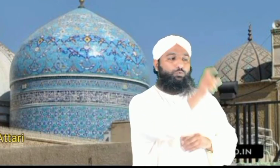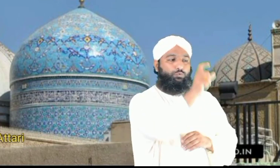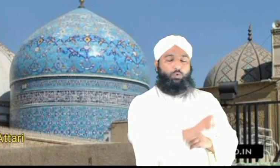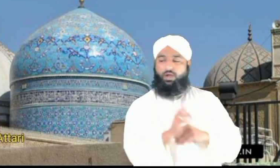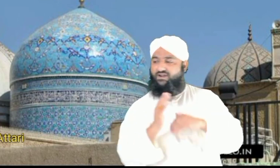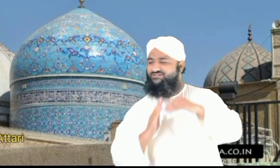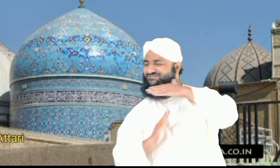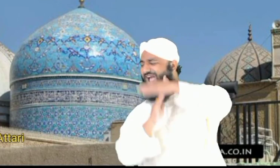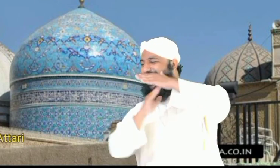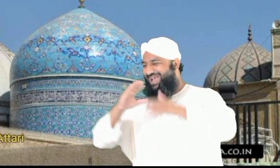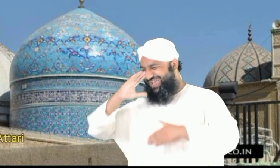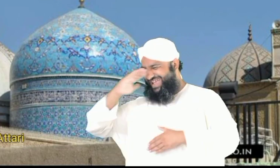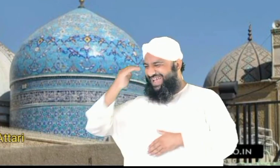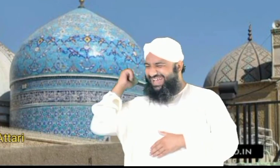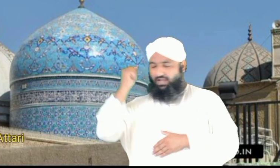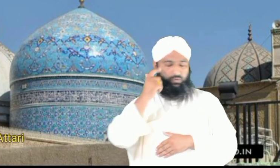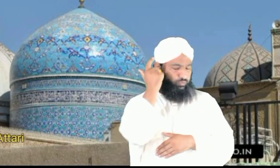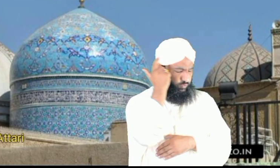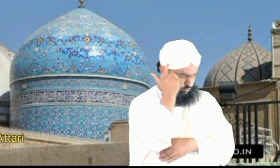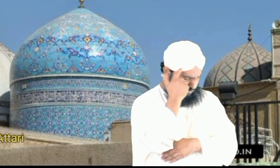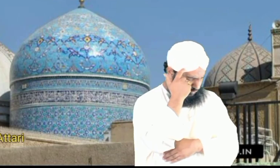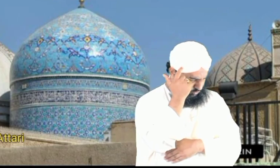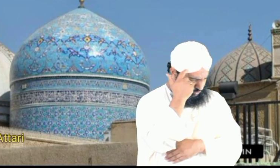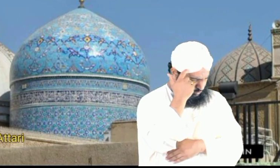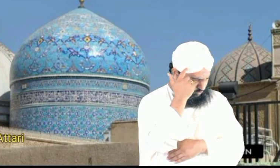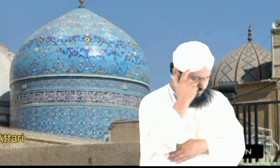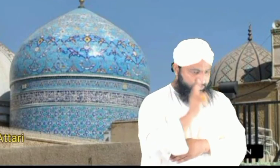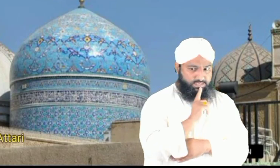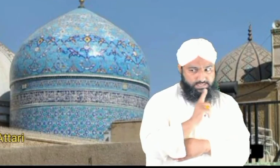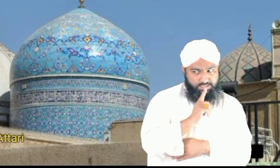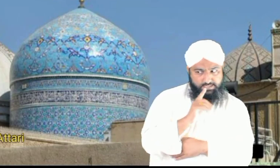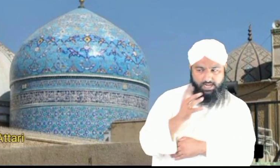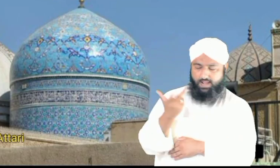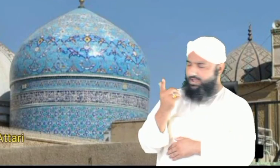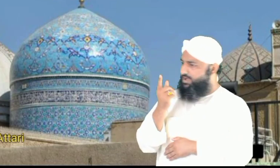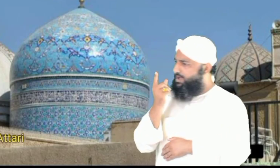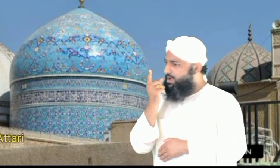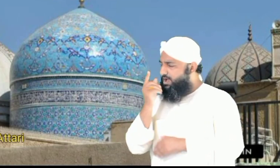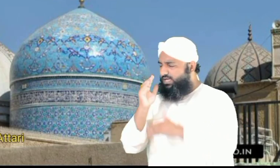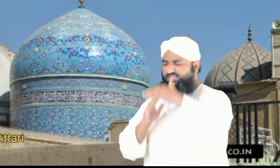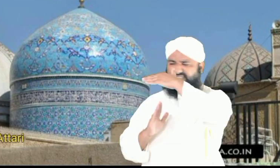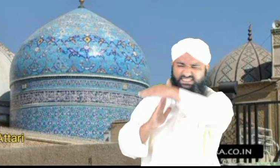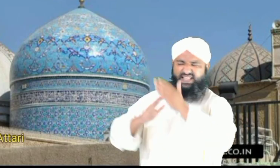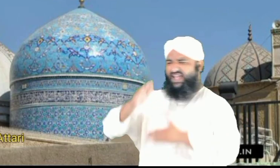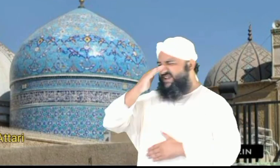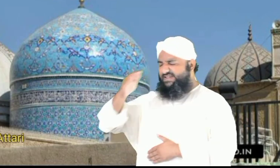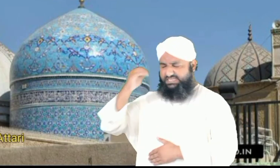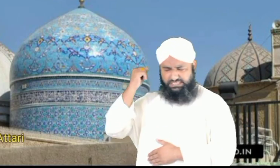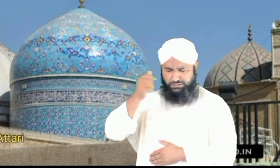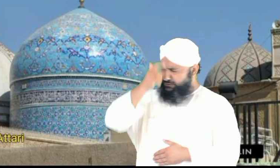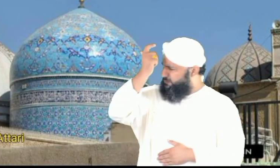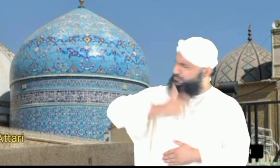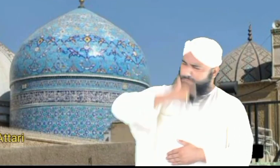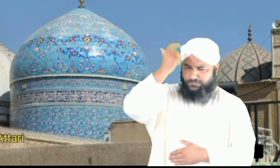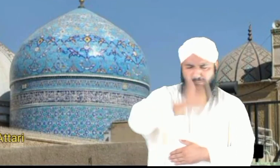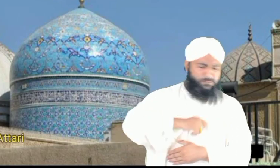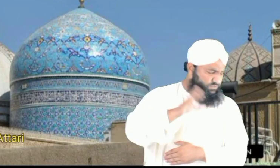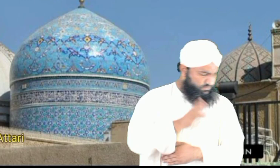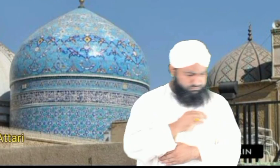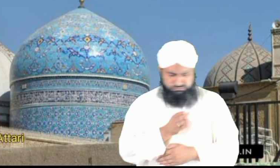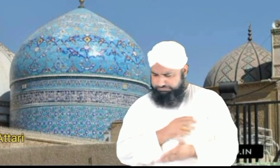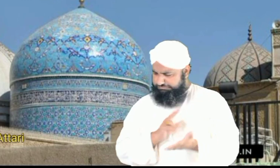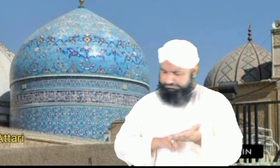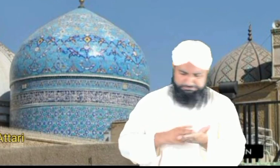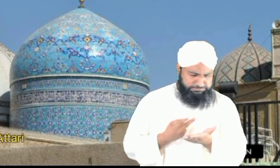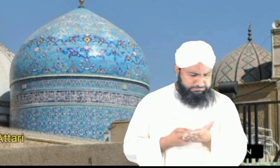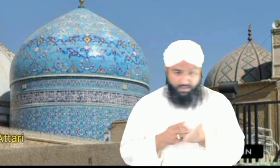میں تاثیر کا تیر بن کر پیوست ہو گئی۔ وہ ڈاکوؤں کا سردار رونے لگا اور کہتا ہے یہ نوجوان اپنی ماں سے کیے ہوئے ایک